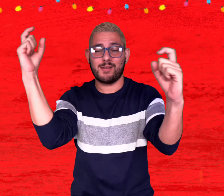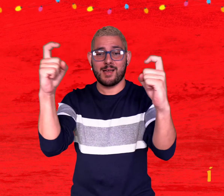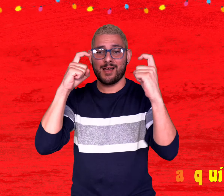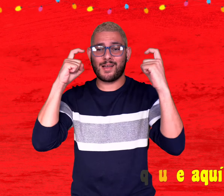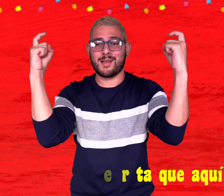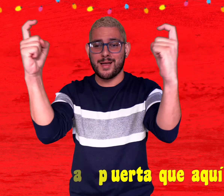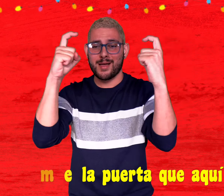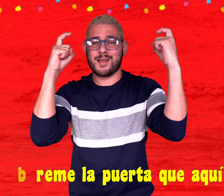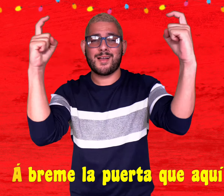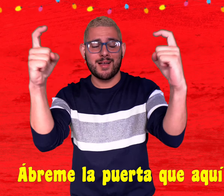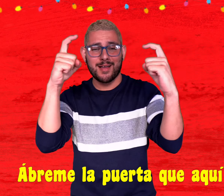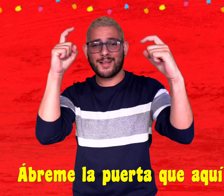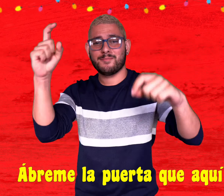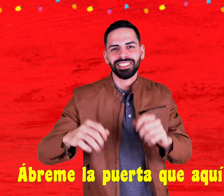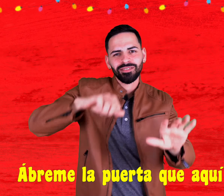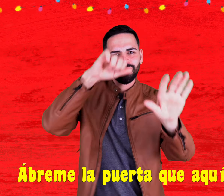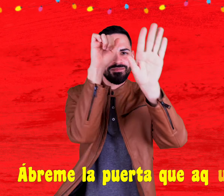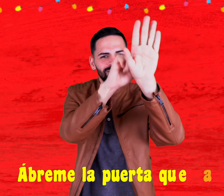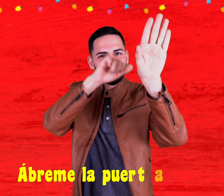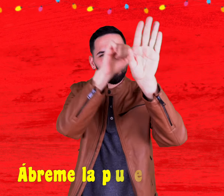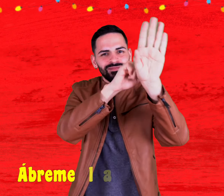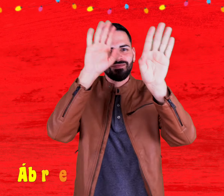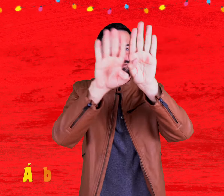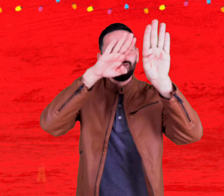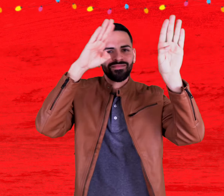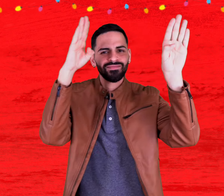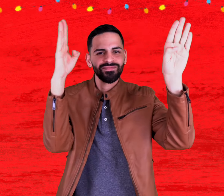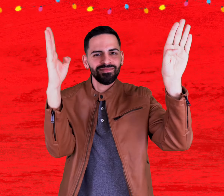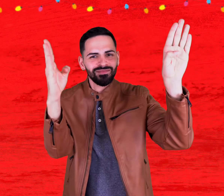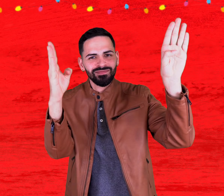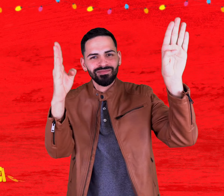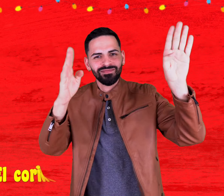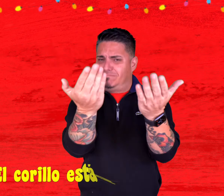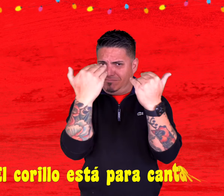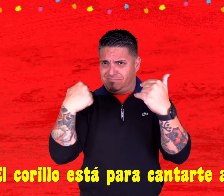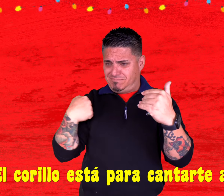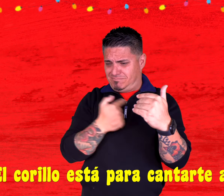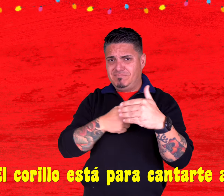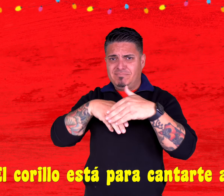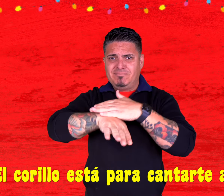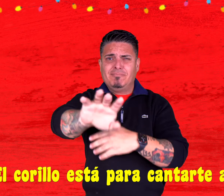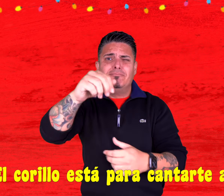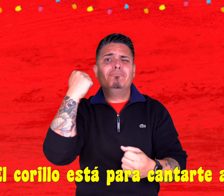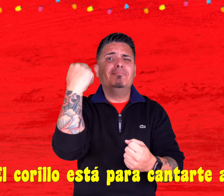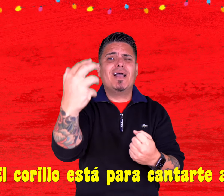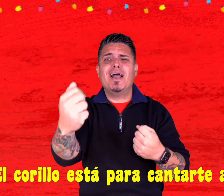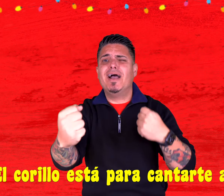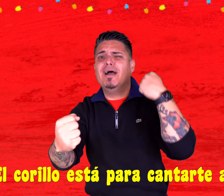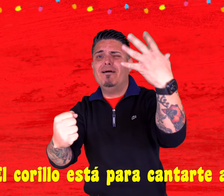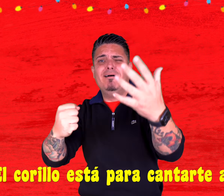vamos a celebrar. ¡Ah! la dejen Orocobis o